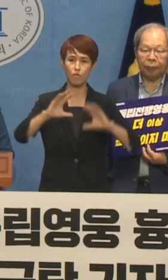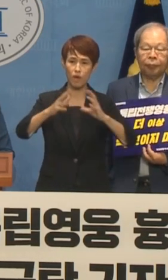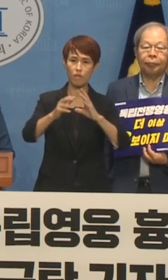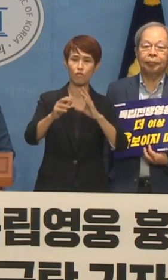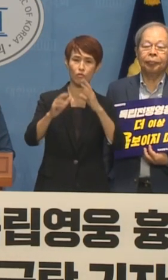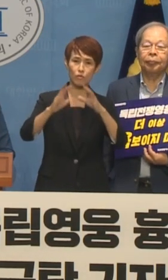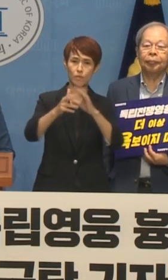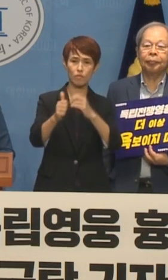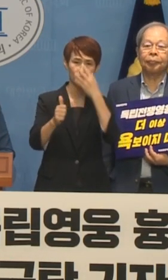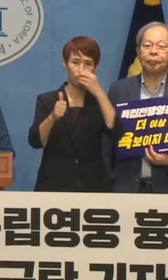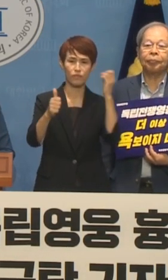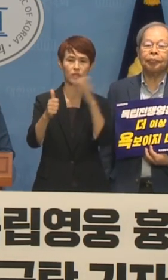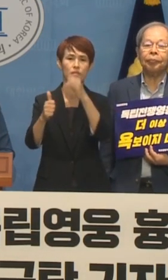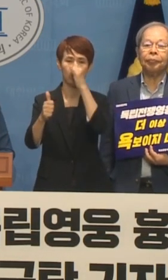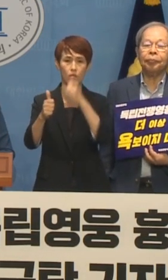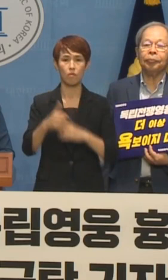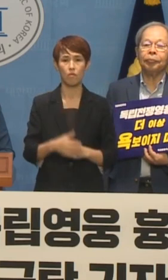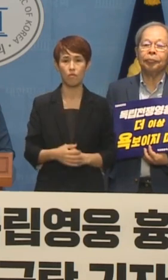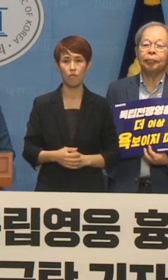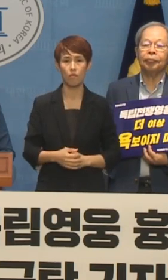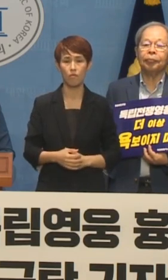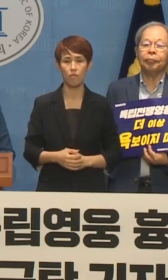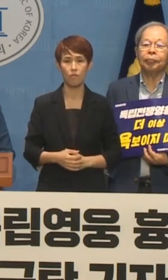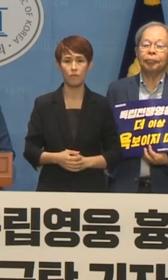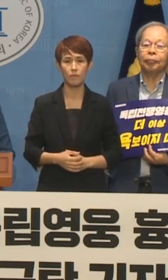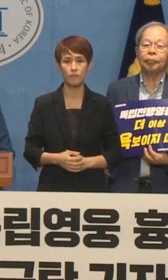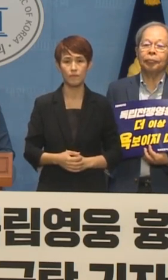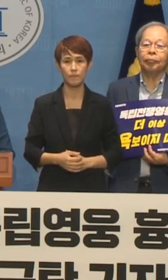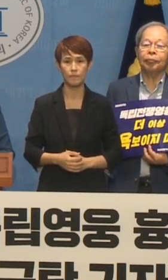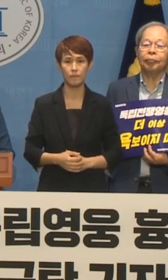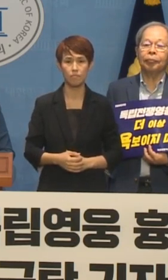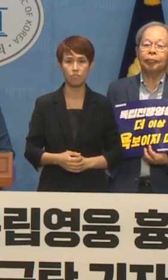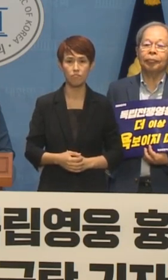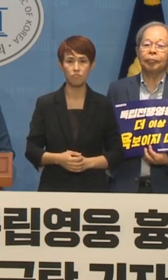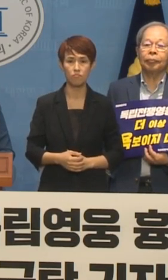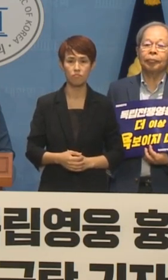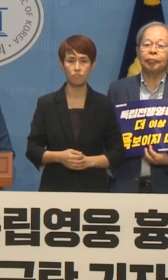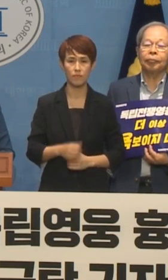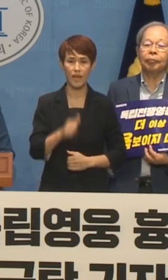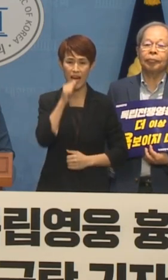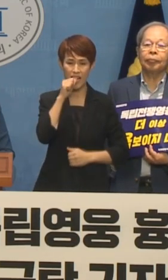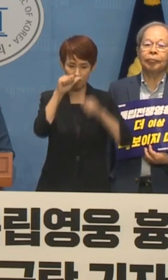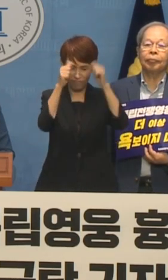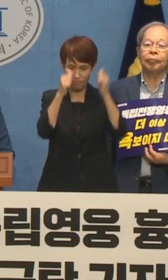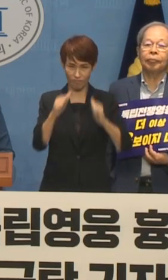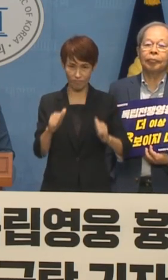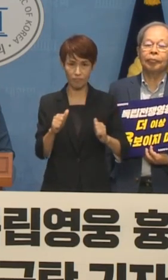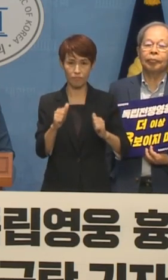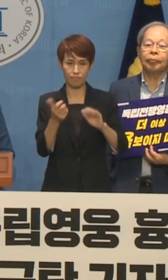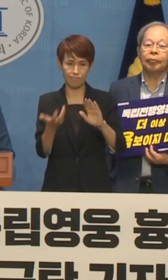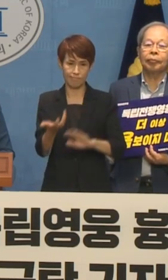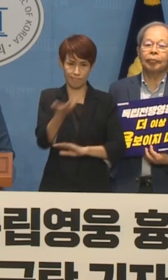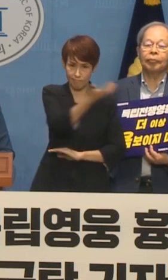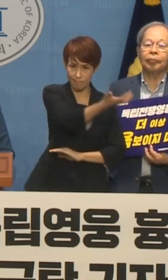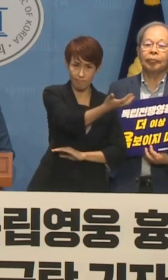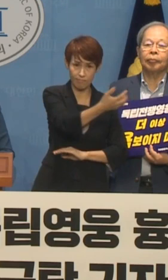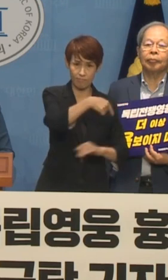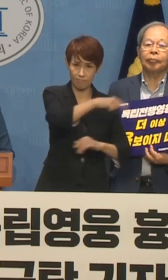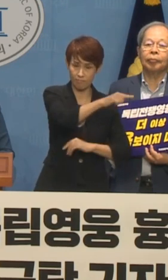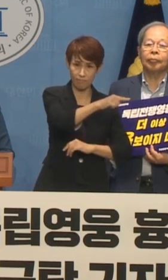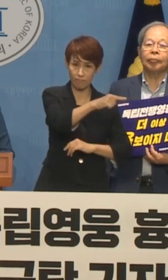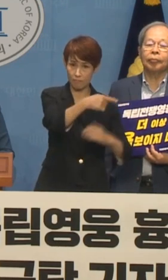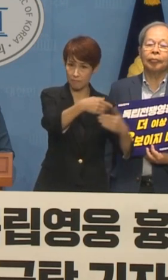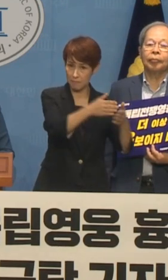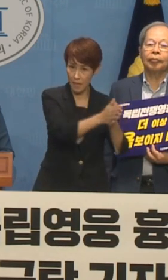있습니다. 외부로 외부로 철거하는 부분들은 철회했는지 모르지만 내부에